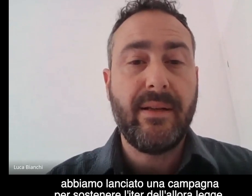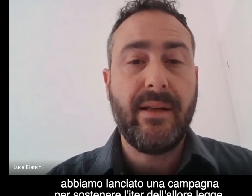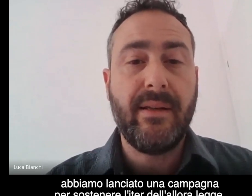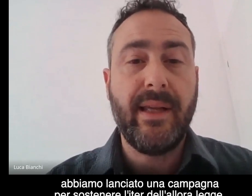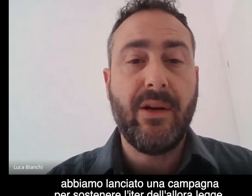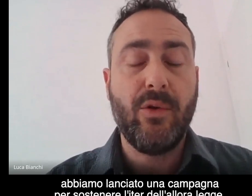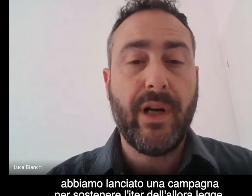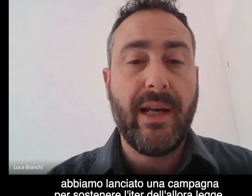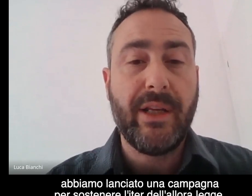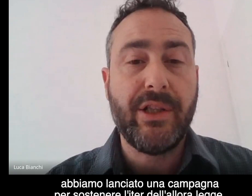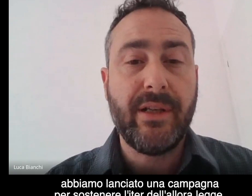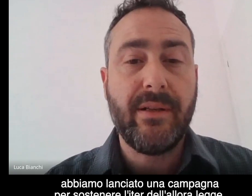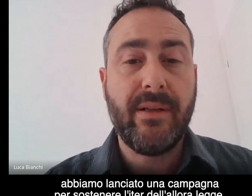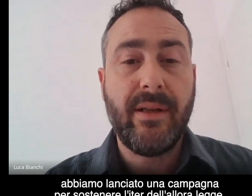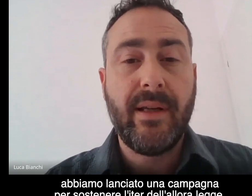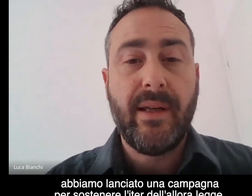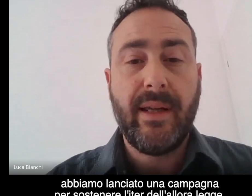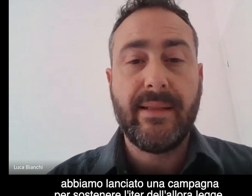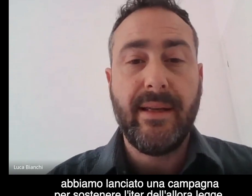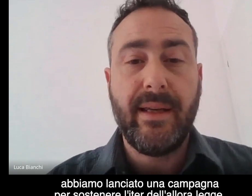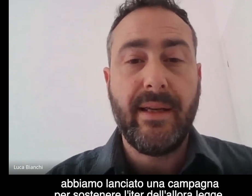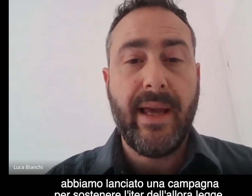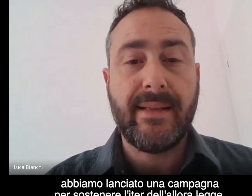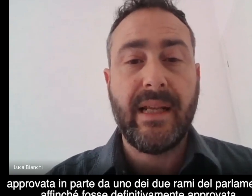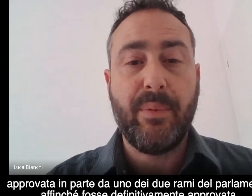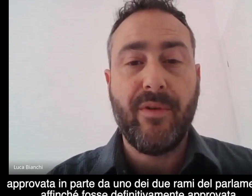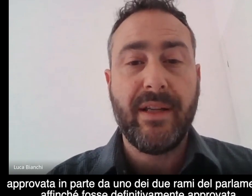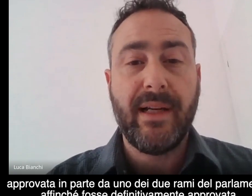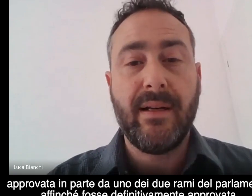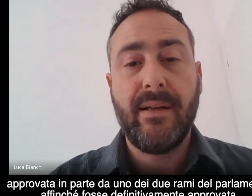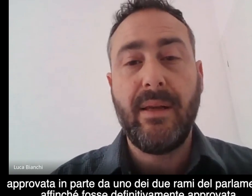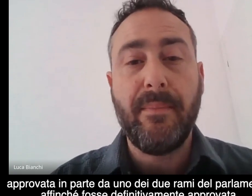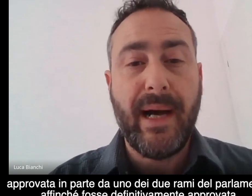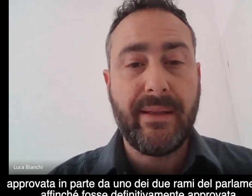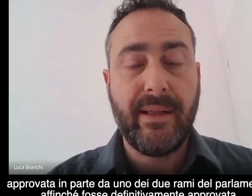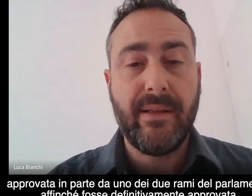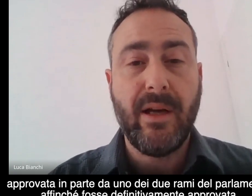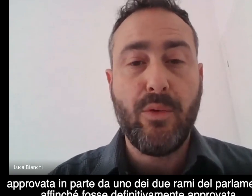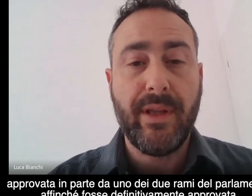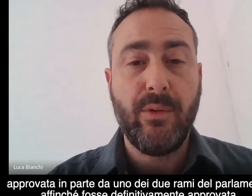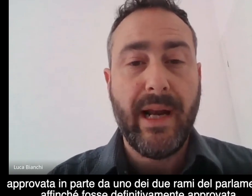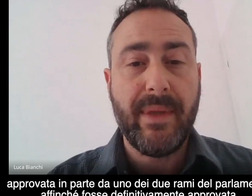dell'allora legge che era stata approvata in parte da uno dei due rami del